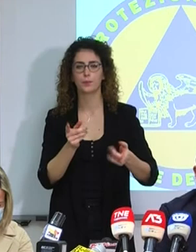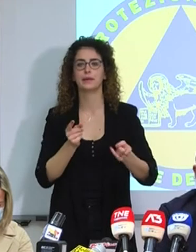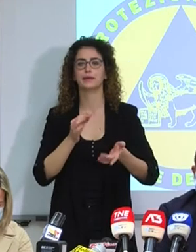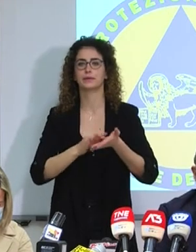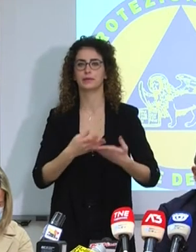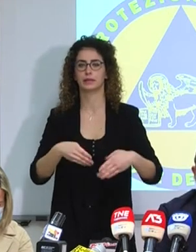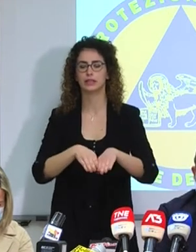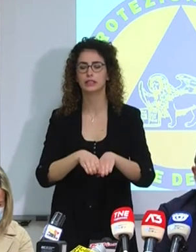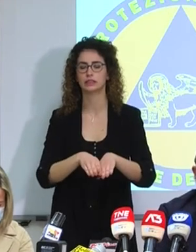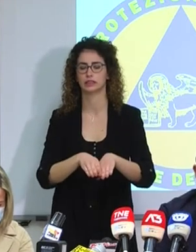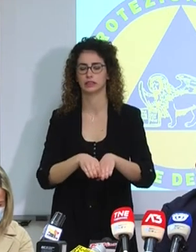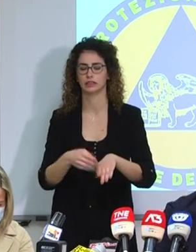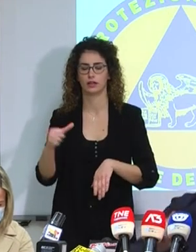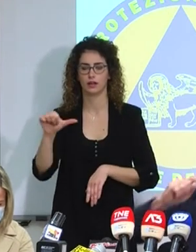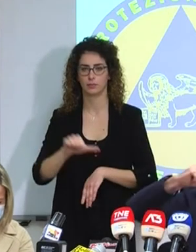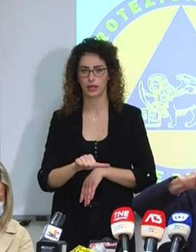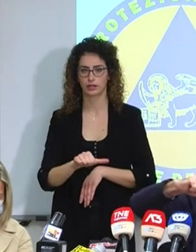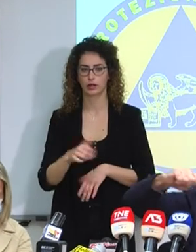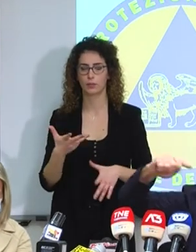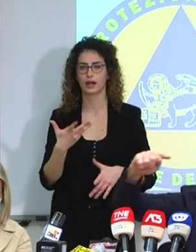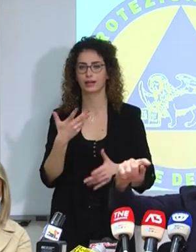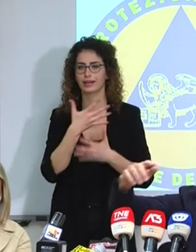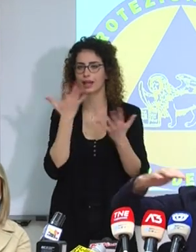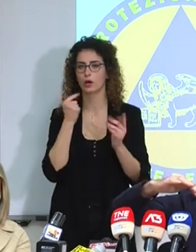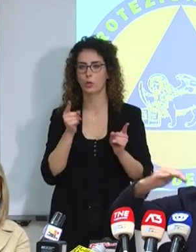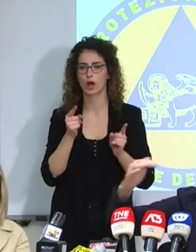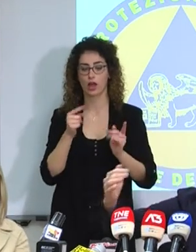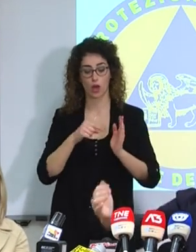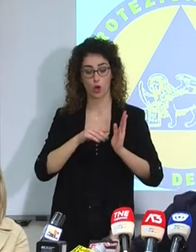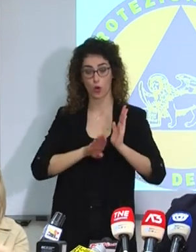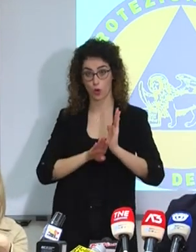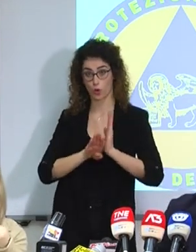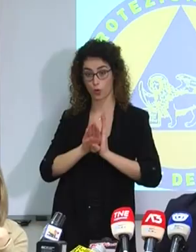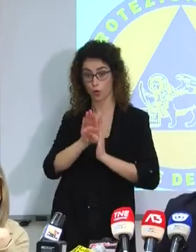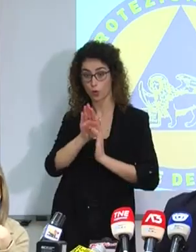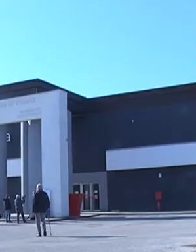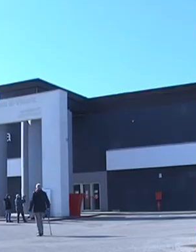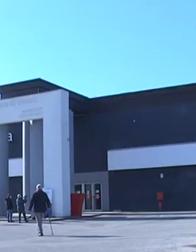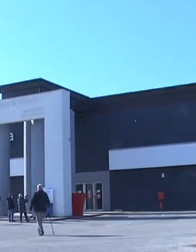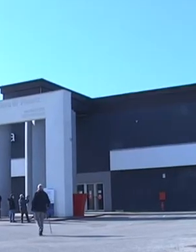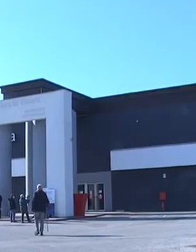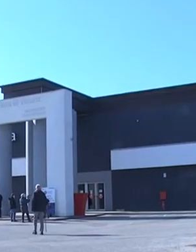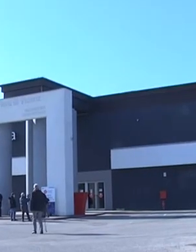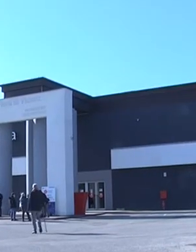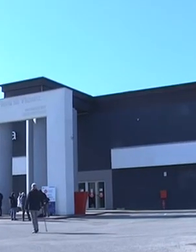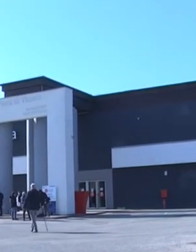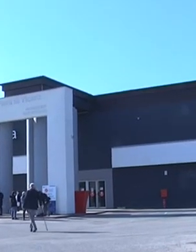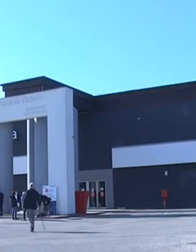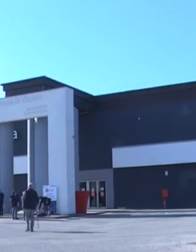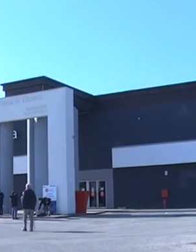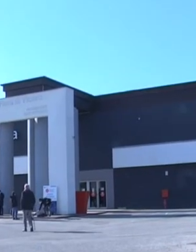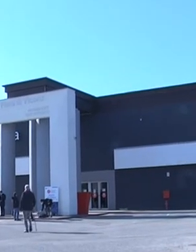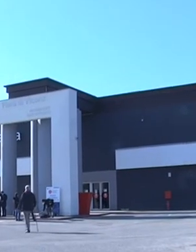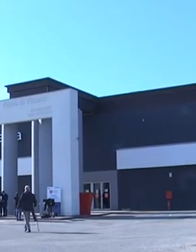sconfitta, però si vede che l'andamento della curva segue l'apertura o la chiusura delle scuole. La guerra al Covid ha un